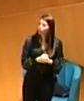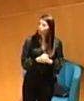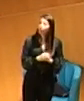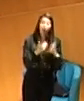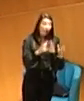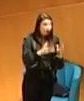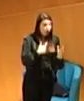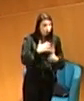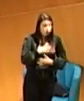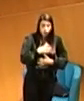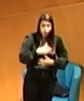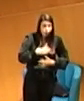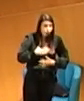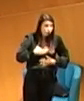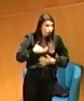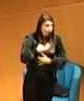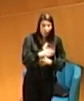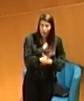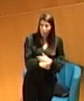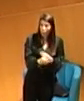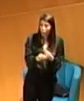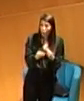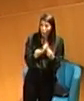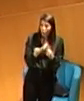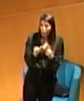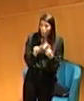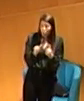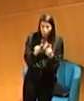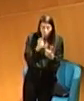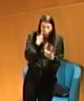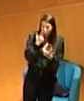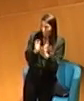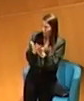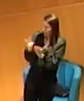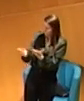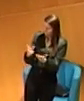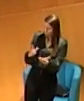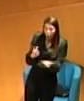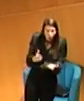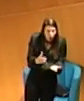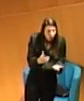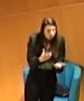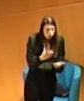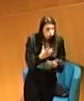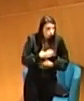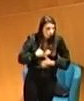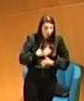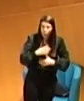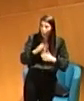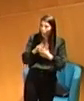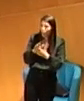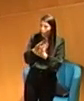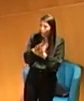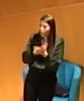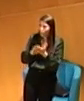Et je suis super contente en fait d'avoir su que ce livre existait. Voilà. Même si c'est un peu en décalage en termes